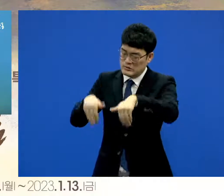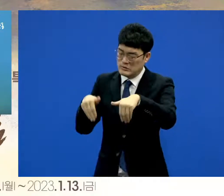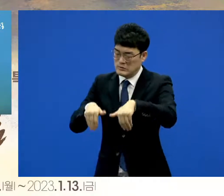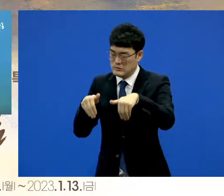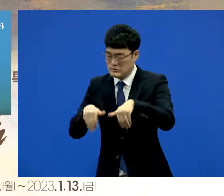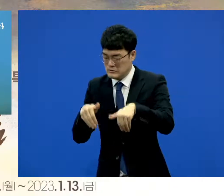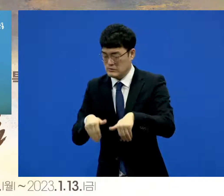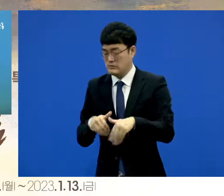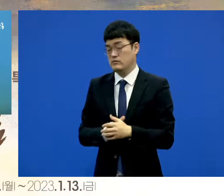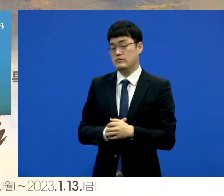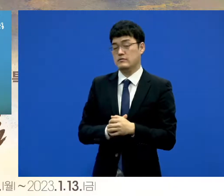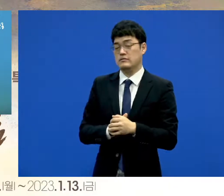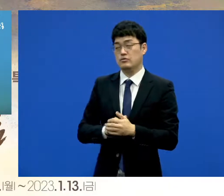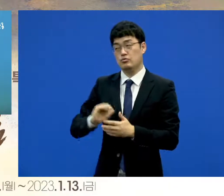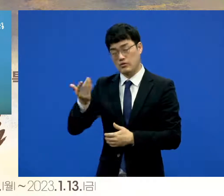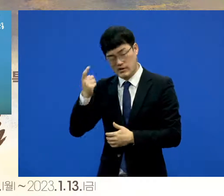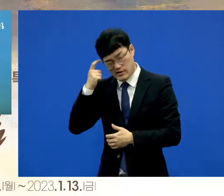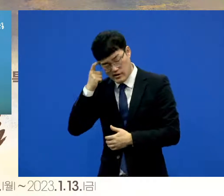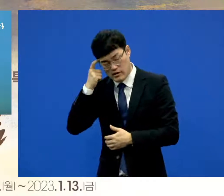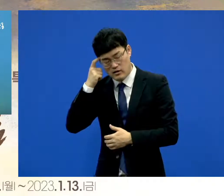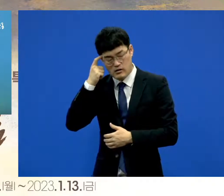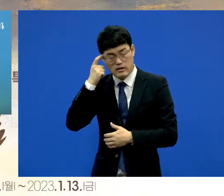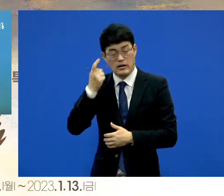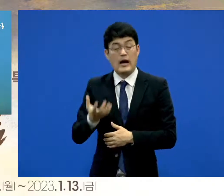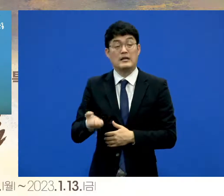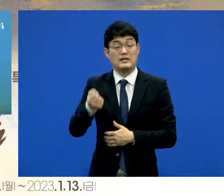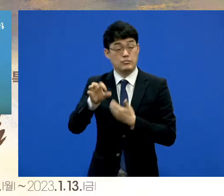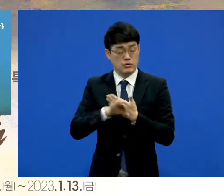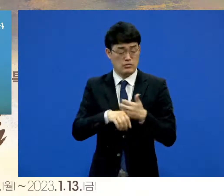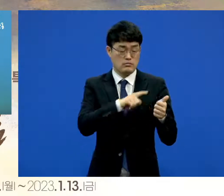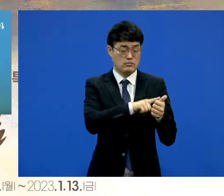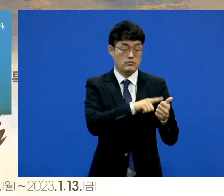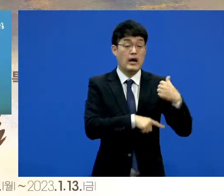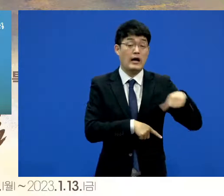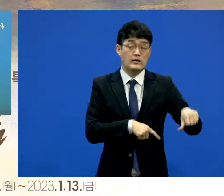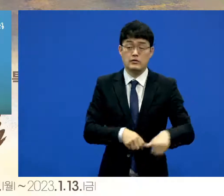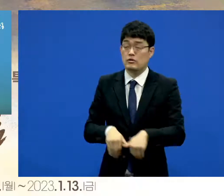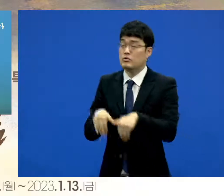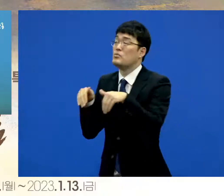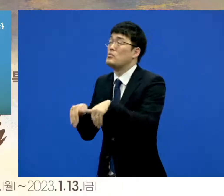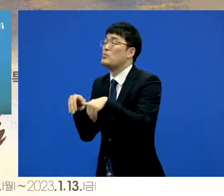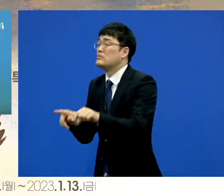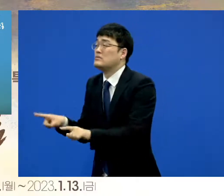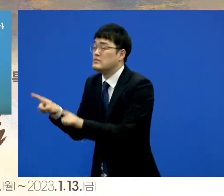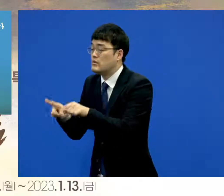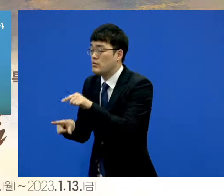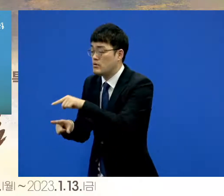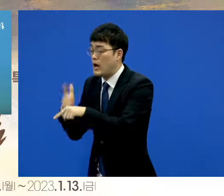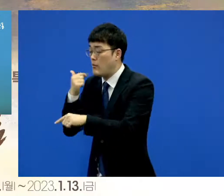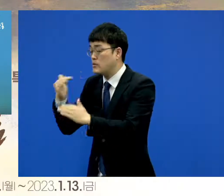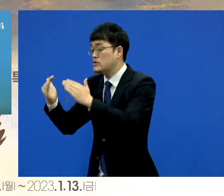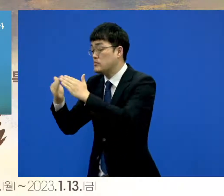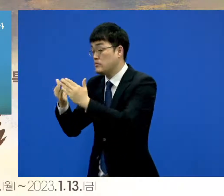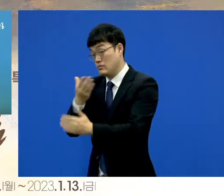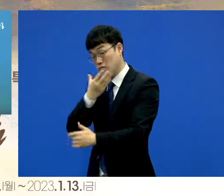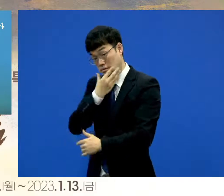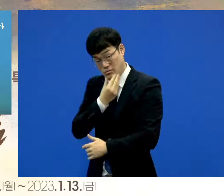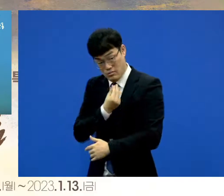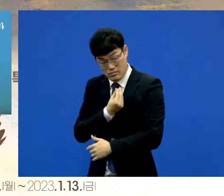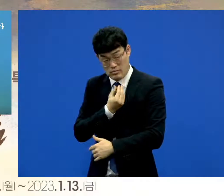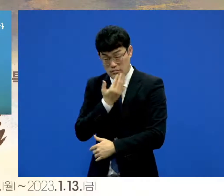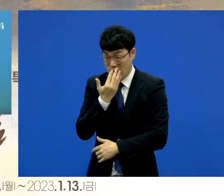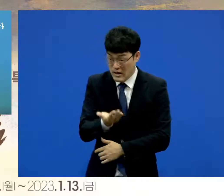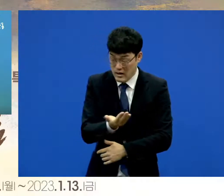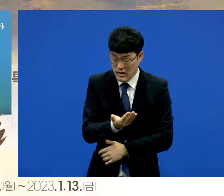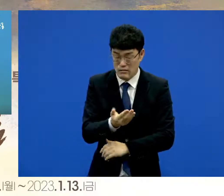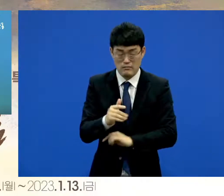집으로 돌아가 품꾼의 하나가 된다면 과연 그 아들은 행복할 수 있을까요? 아마 창고 비슷한 흙간에